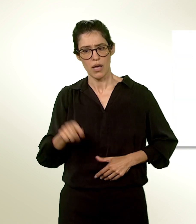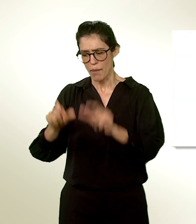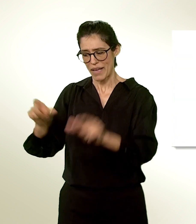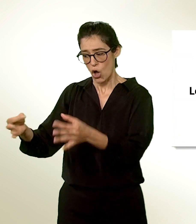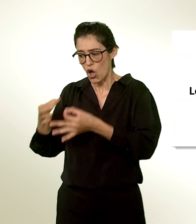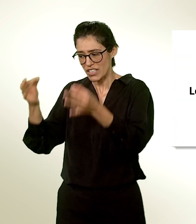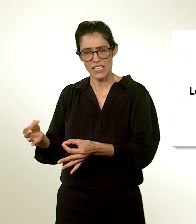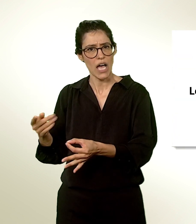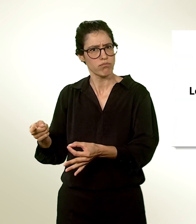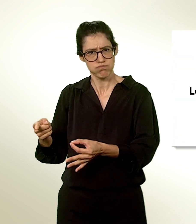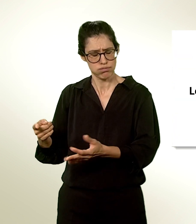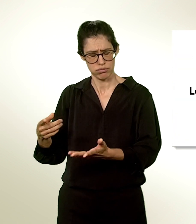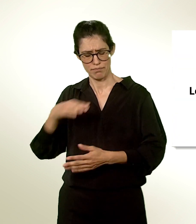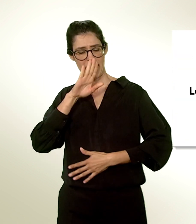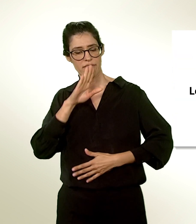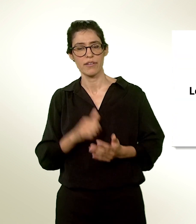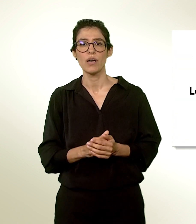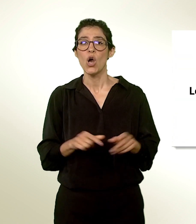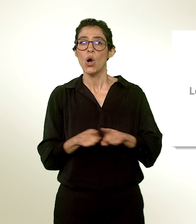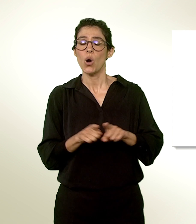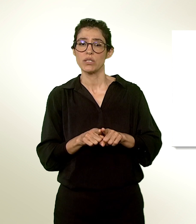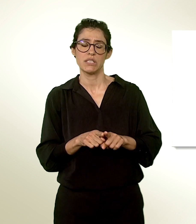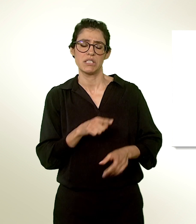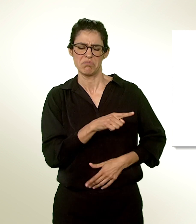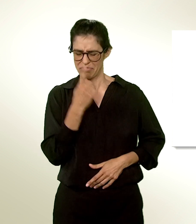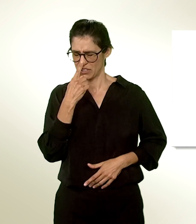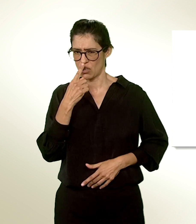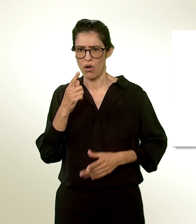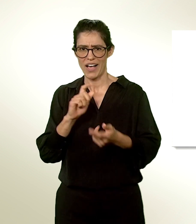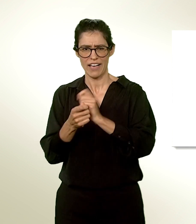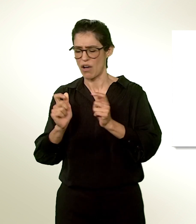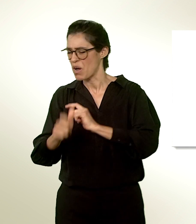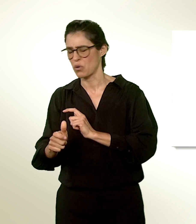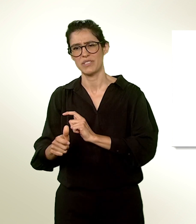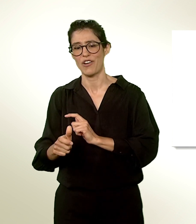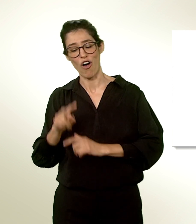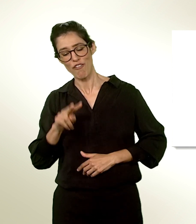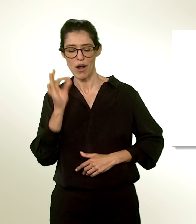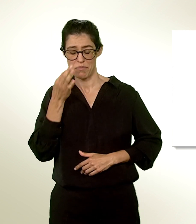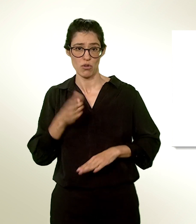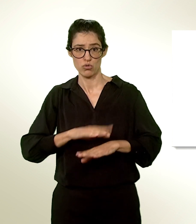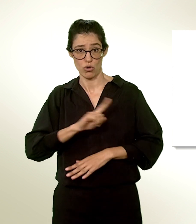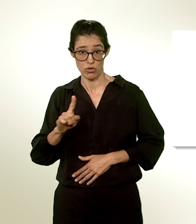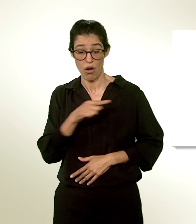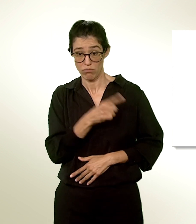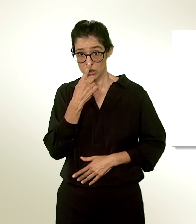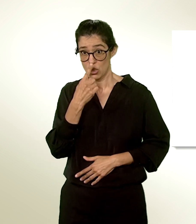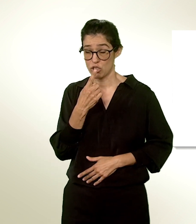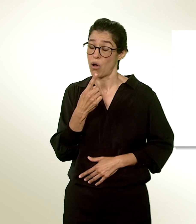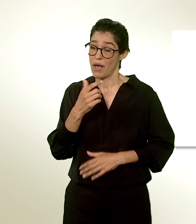comité référendaire affirme par ailleurs que les conséquences du projet sont minimisées, estimant que les pertes fiscales seront de 600 voire 800 millions de francs par an si